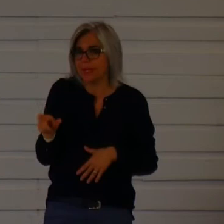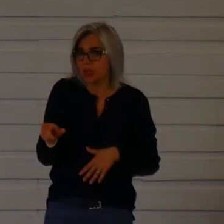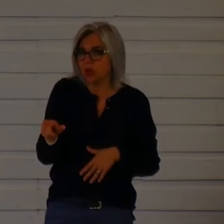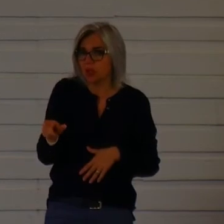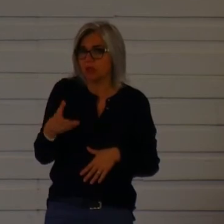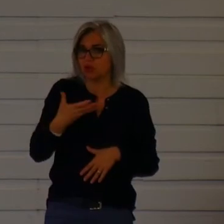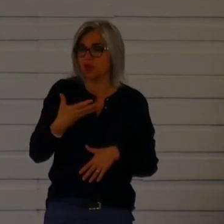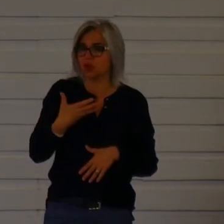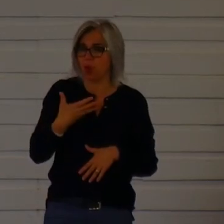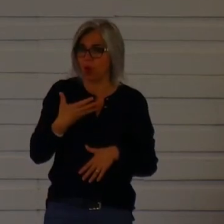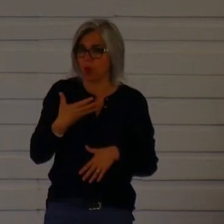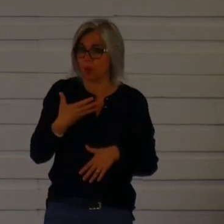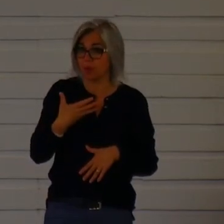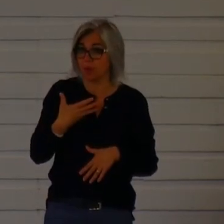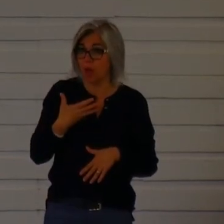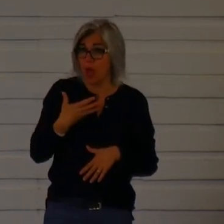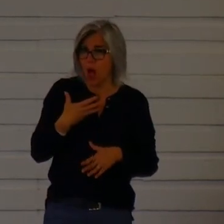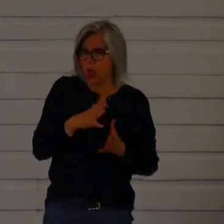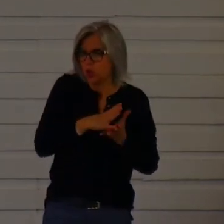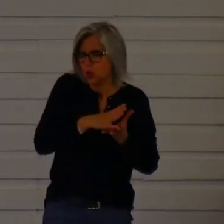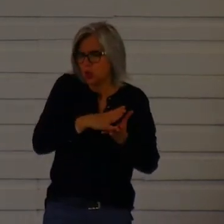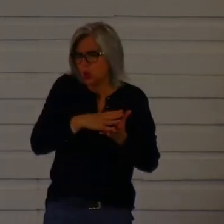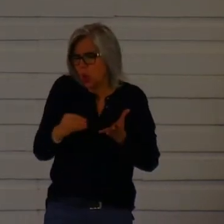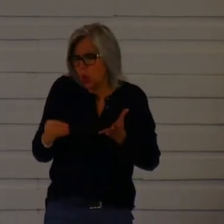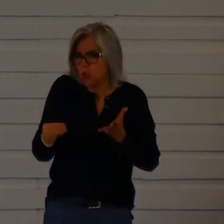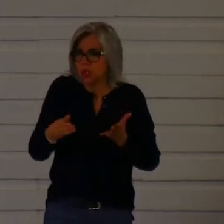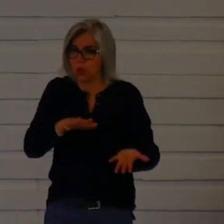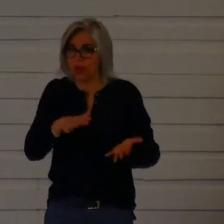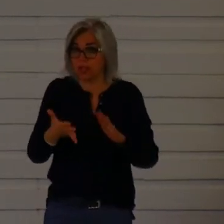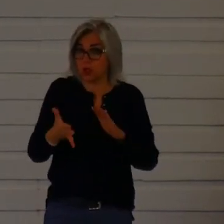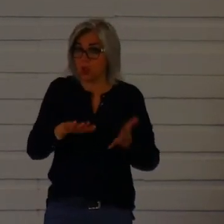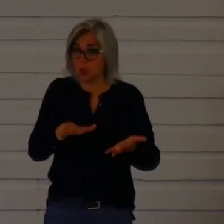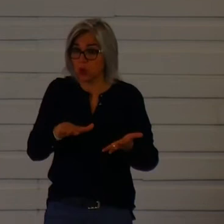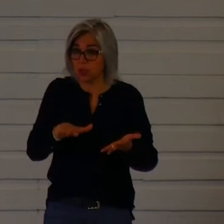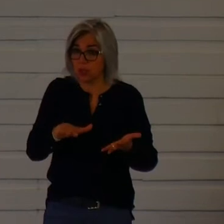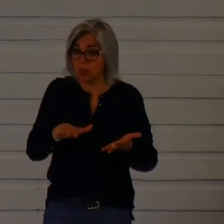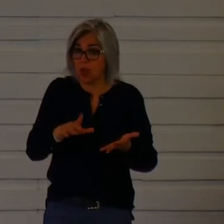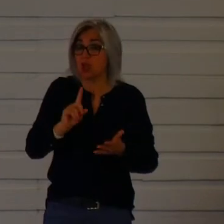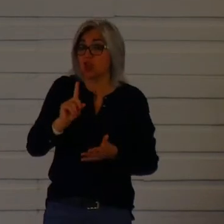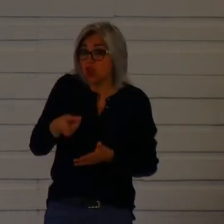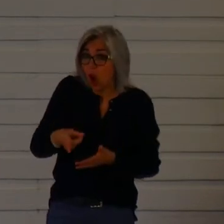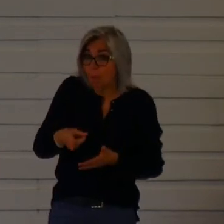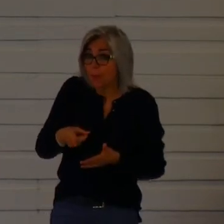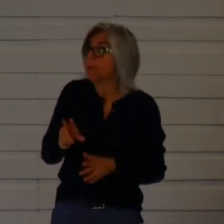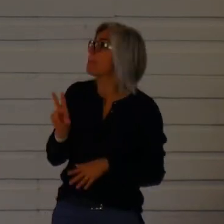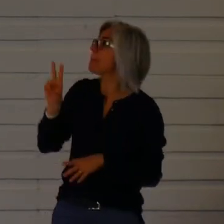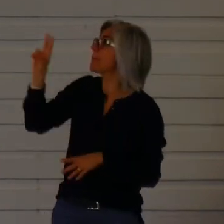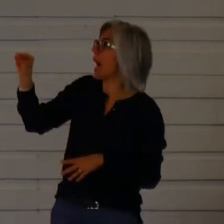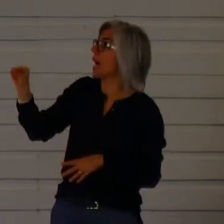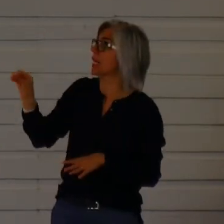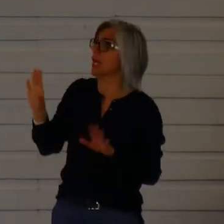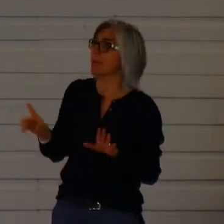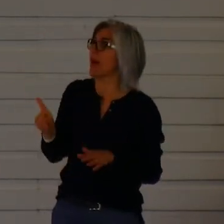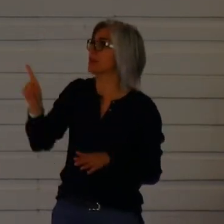tutti questi discorsi, ascolta il lamento di Giobbe, eppure è una tempesta non da poco che Giobbe